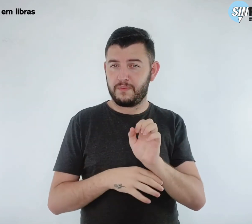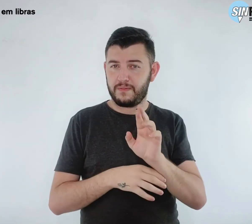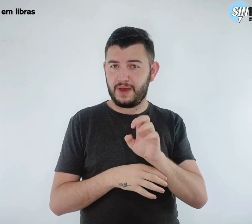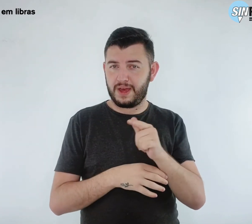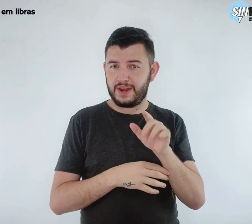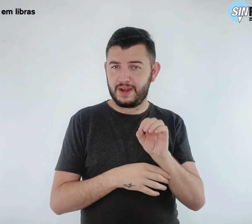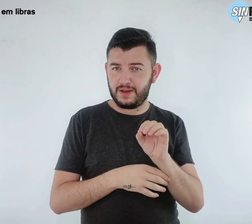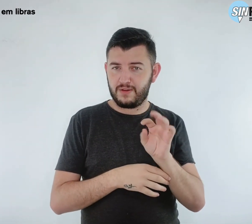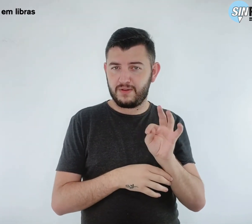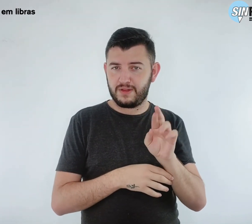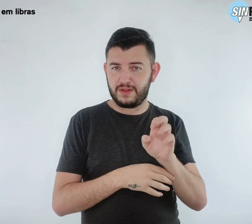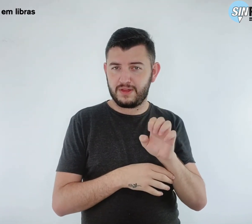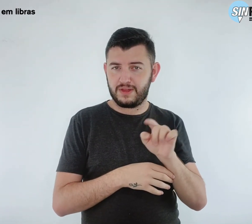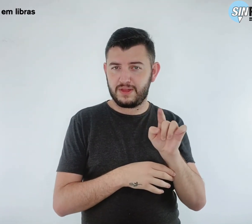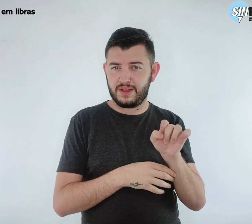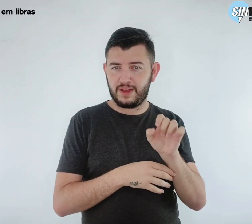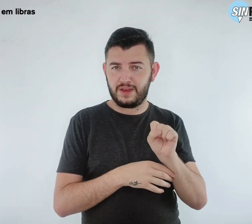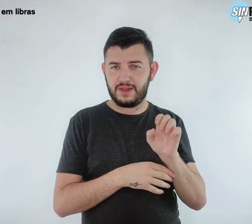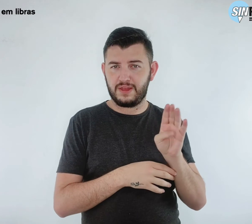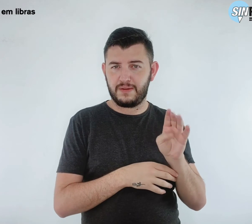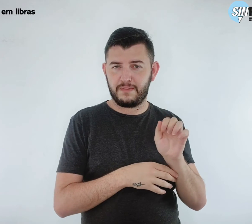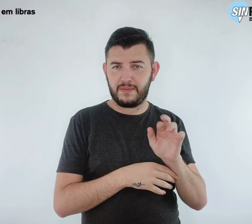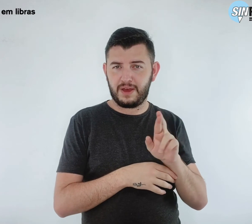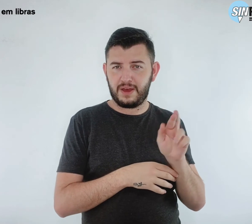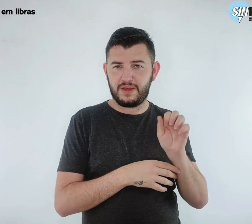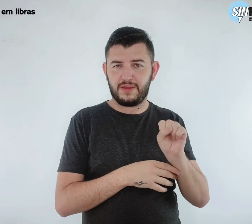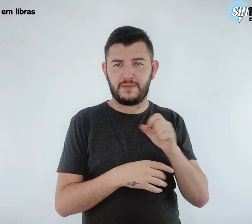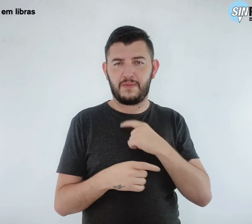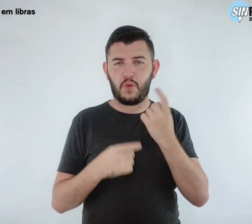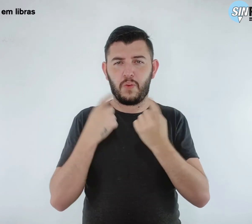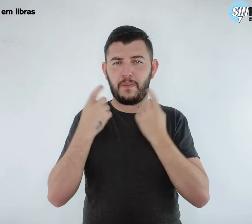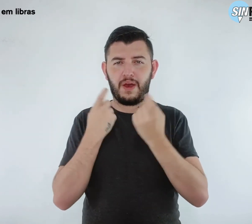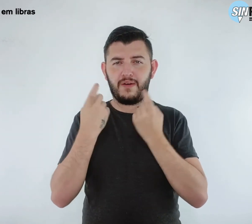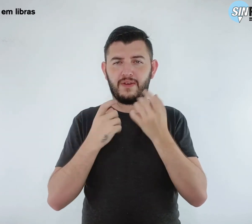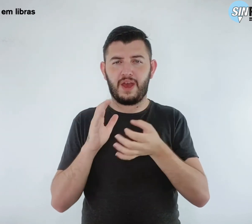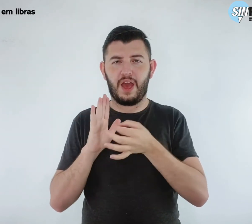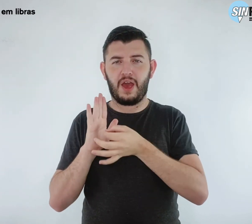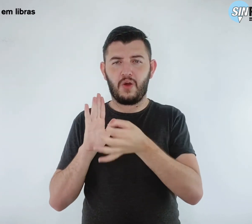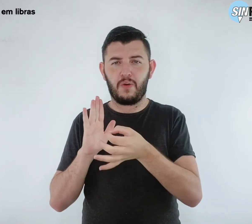se preocupava em não fornecer argumentos à oposição.